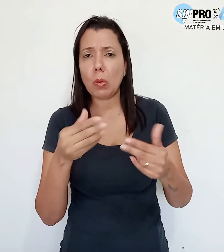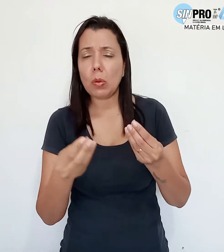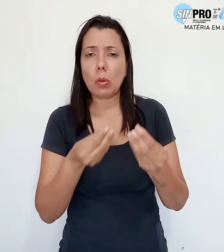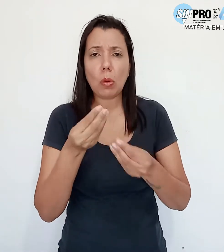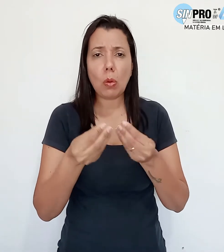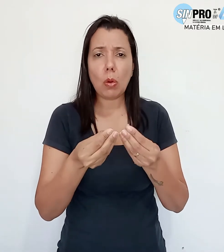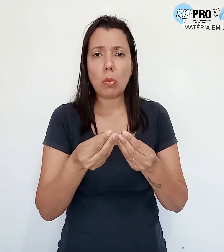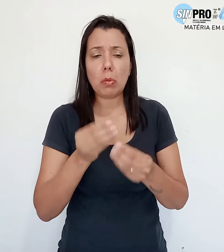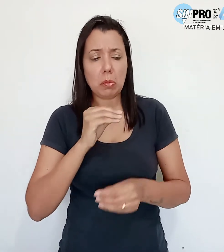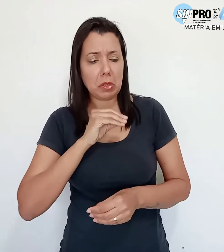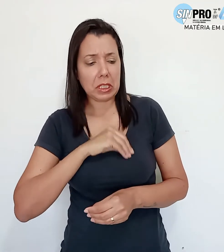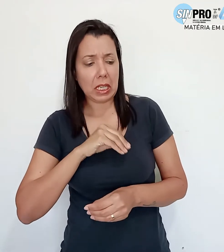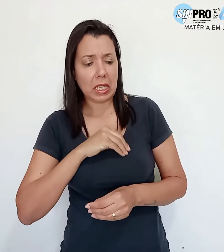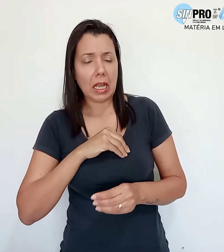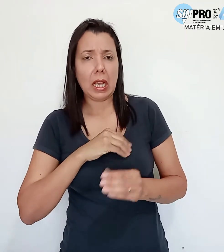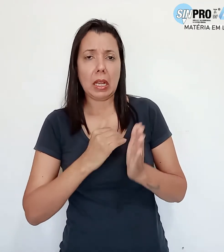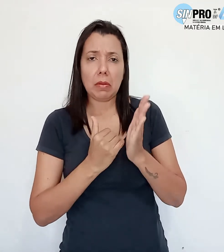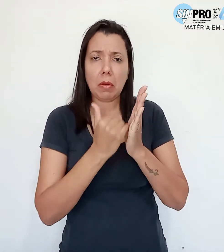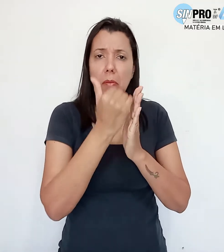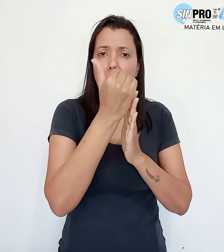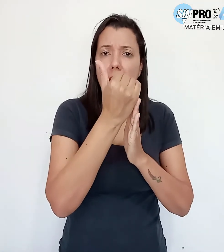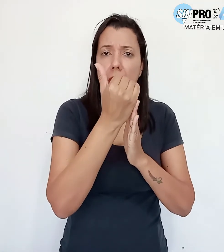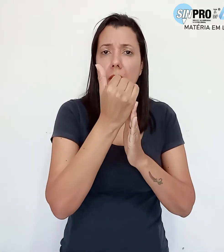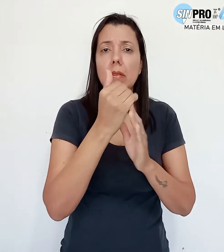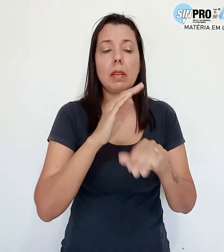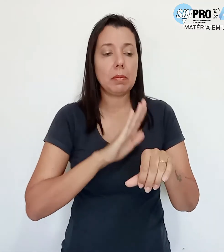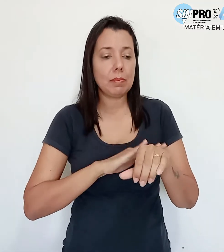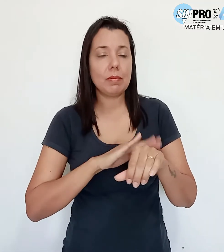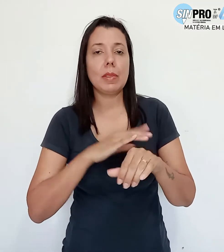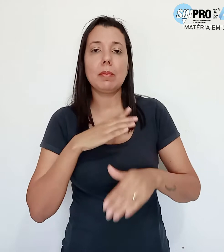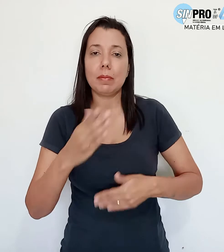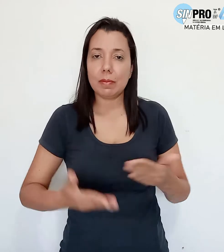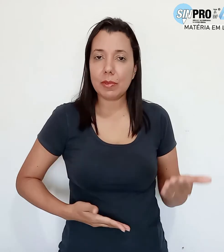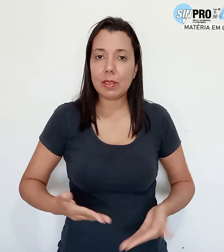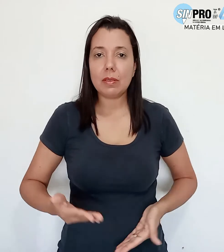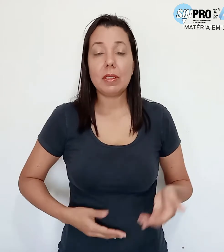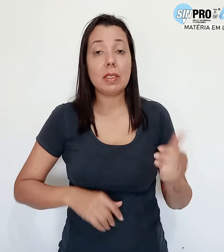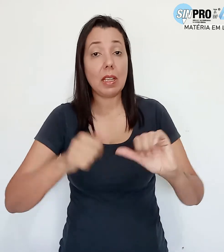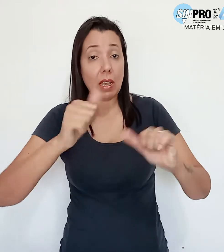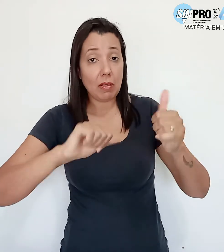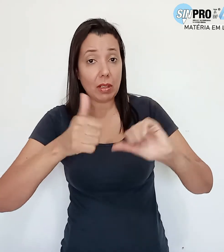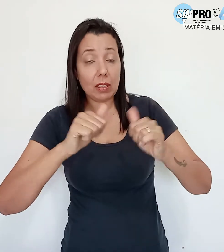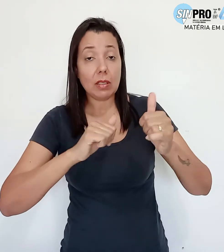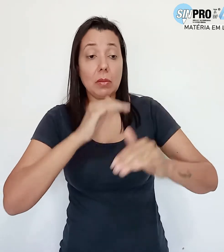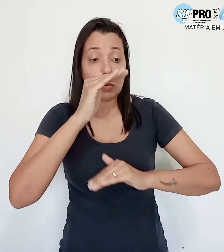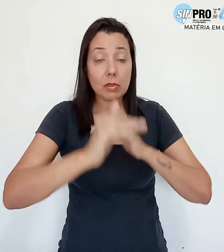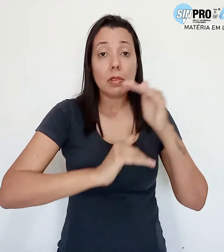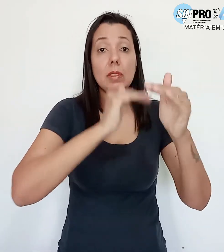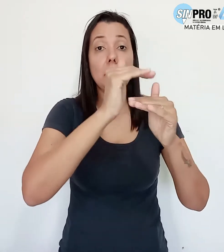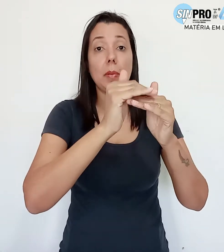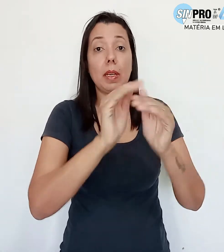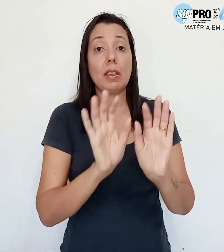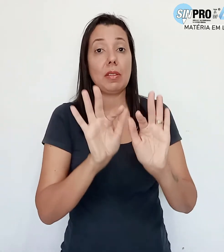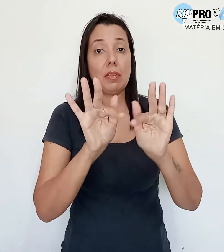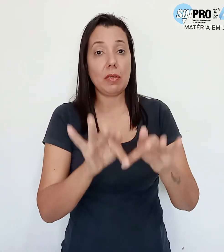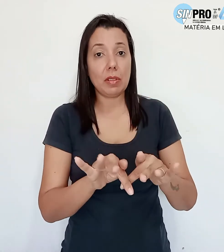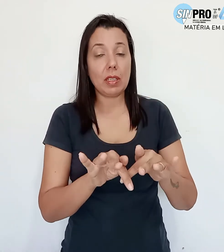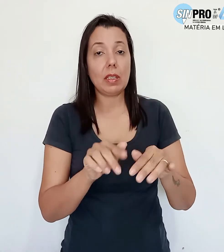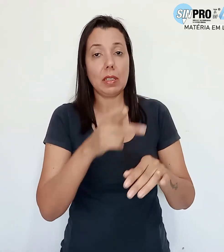como reajuste salarial, promoção por tempo de serviço, avaliação por desempenho, fim da exclusividade